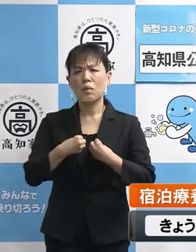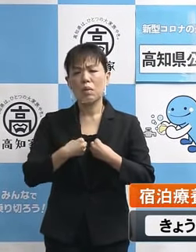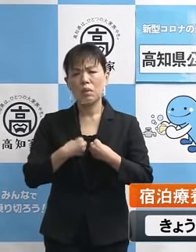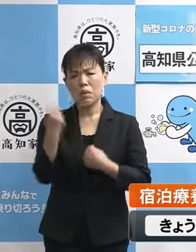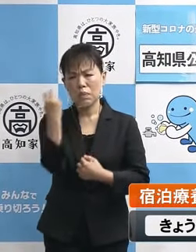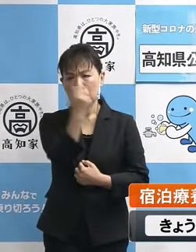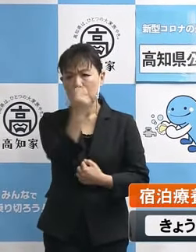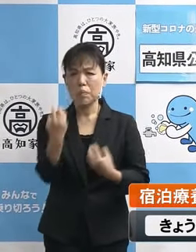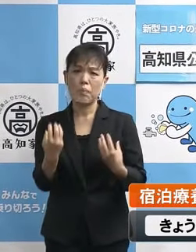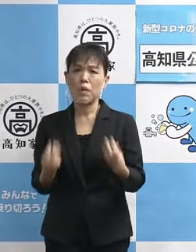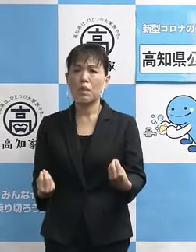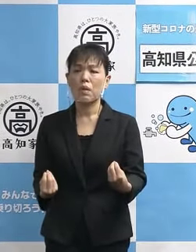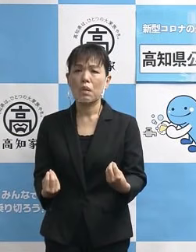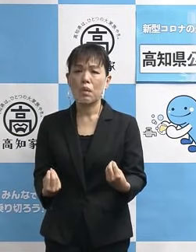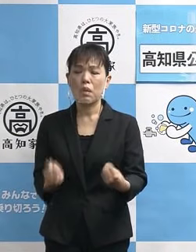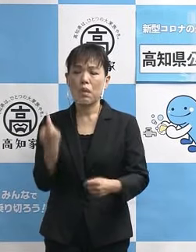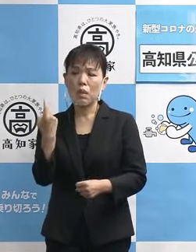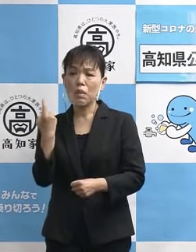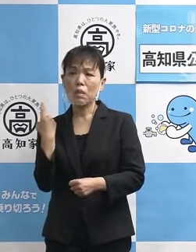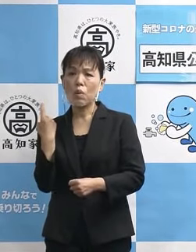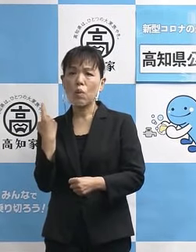況にあるとして浜田知事は、